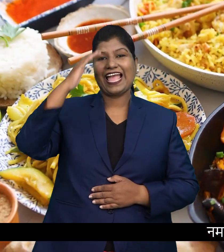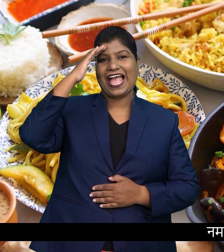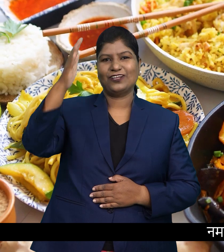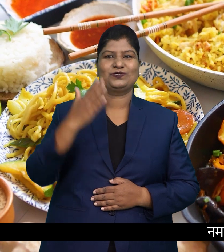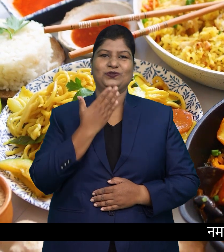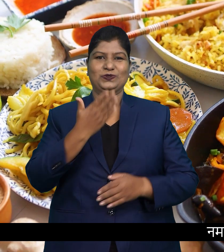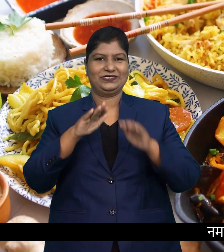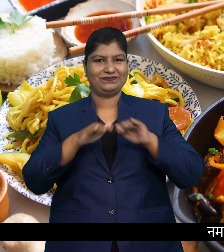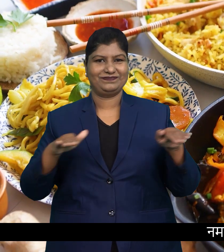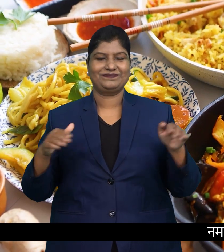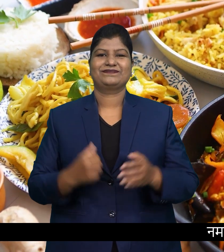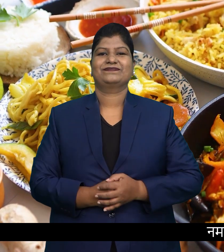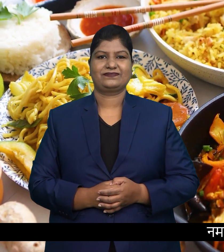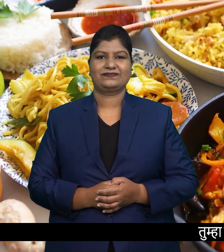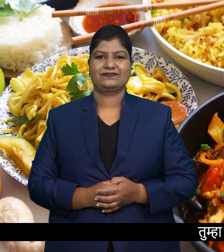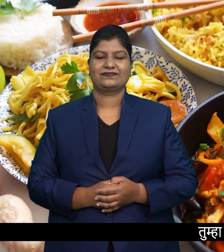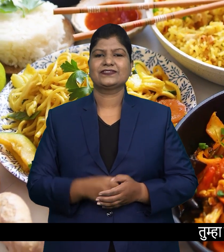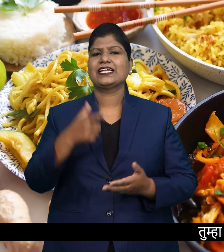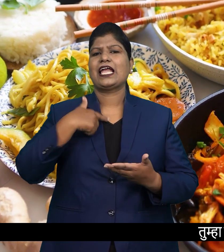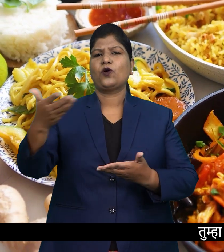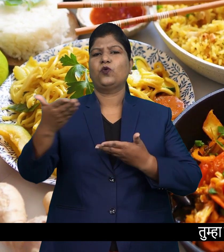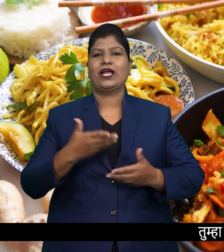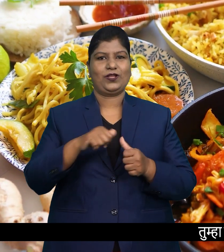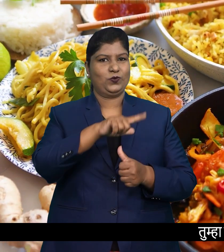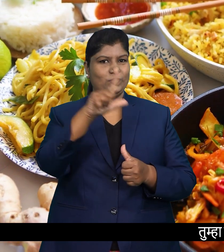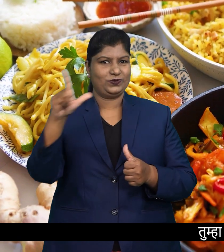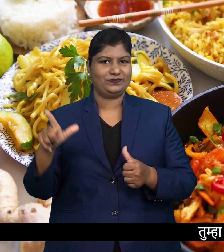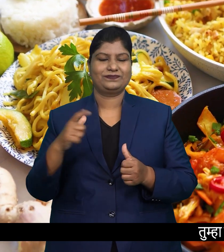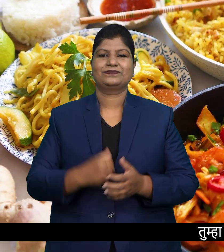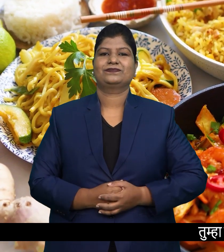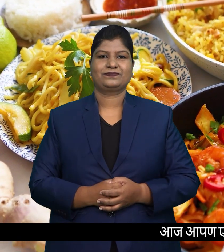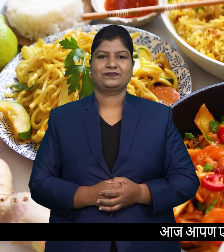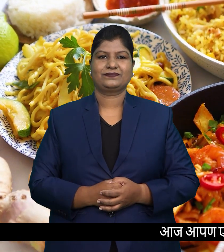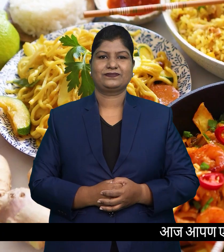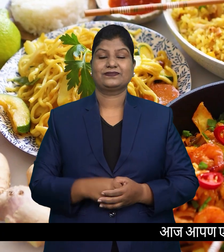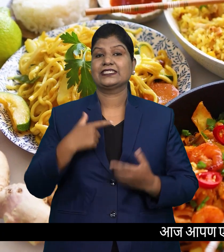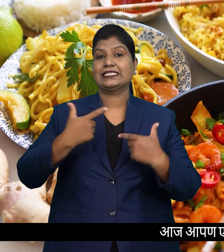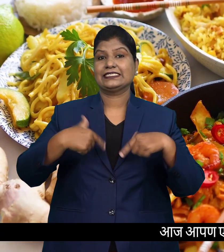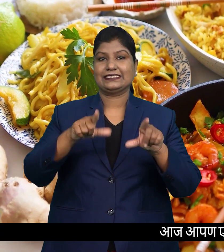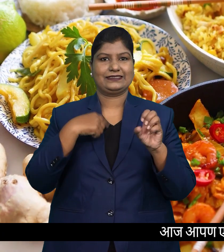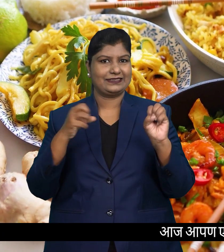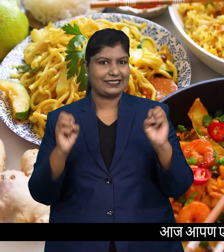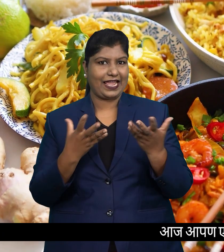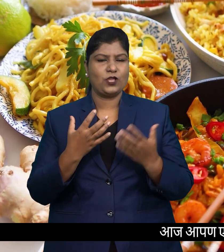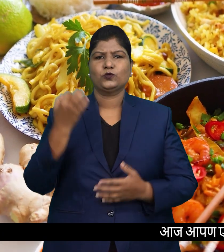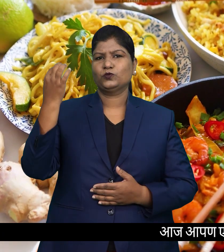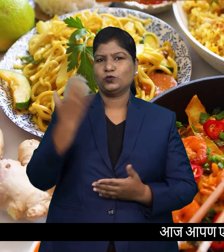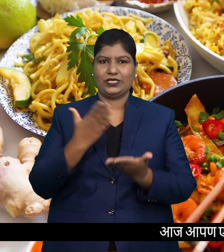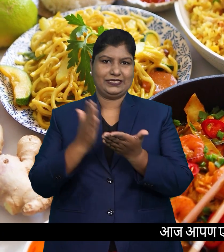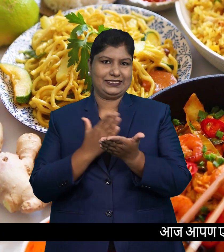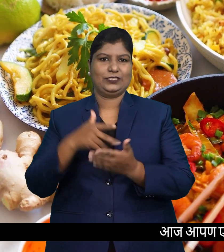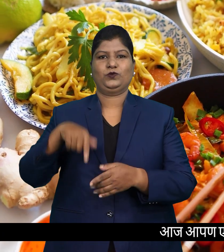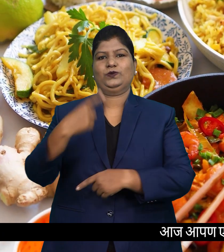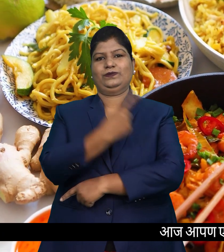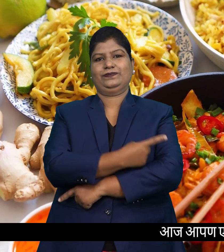नमस्कार विद्यार्थ्यांनो, तुम्हा सर्वांचे स्वागत आहे. आज आपण एक नवीन धडा सुरू करूया.